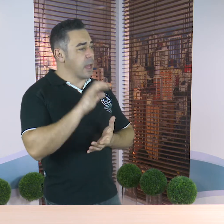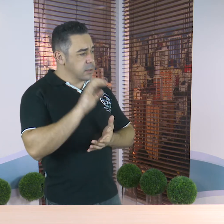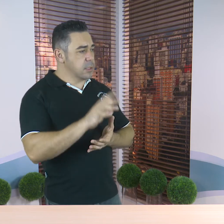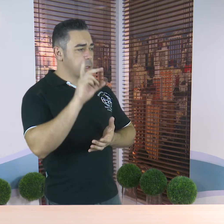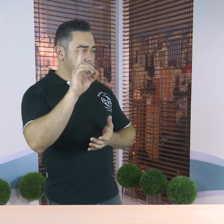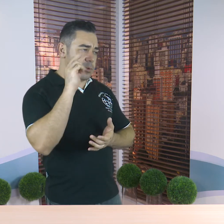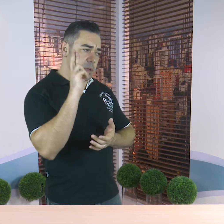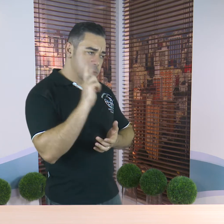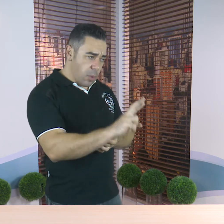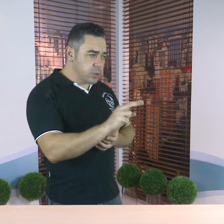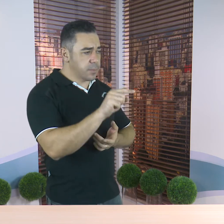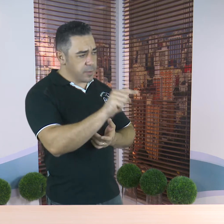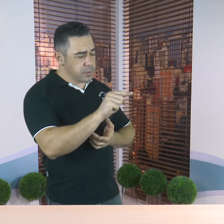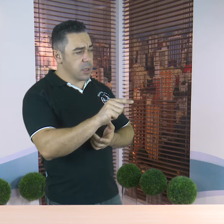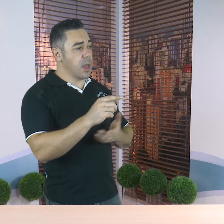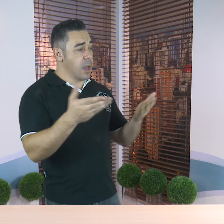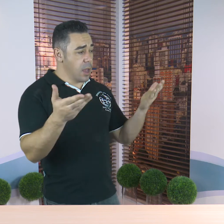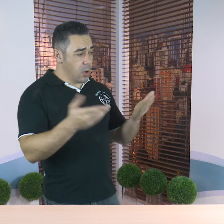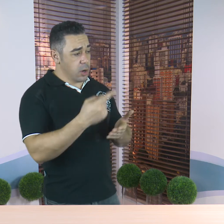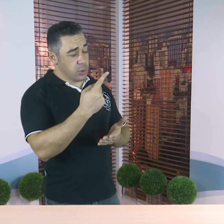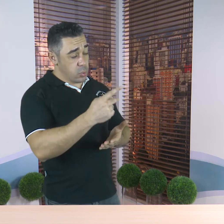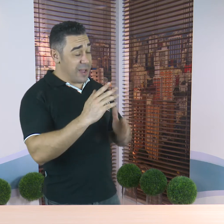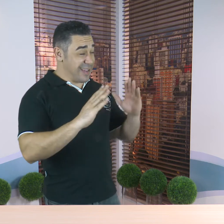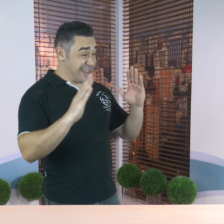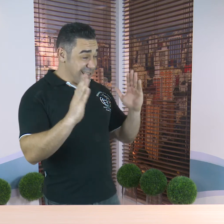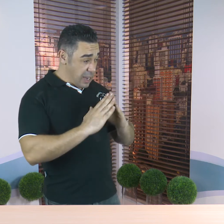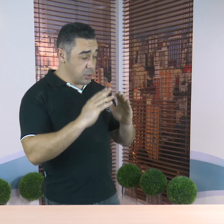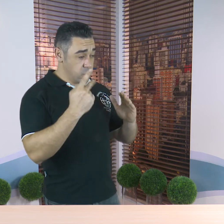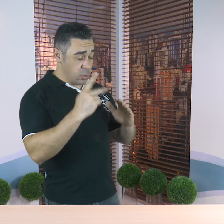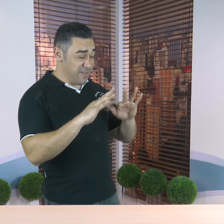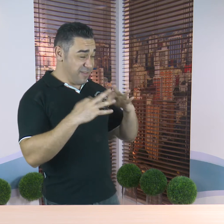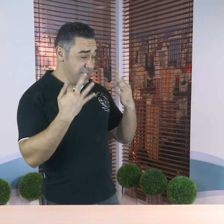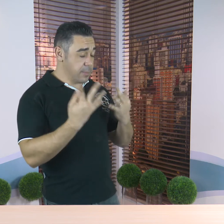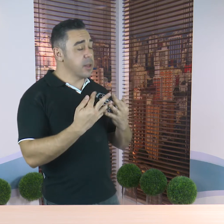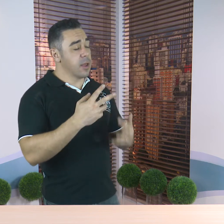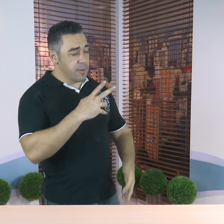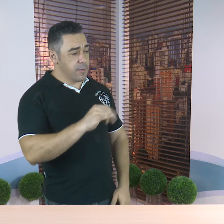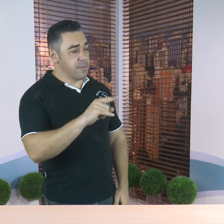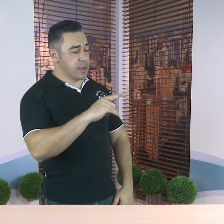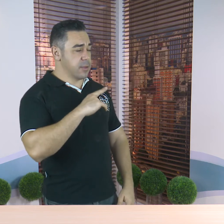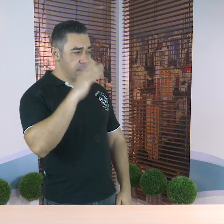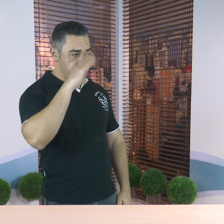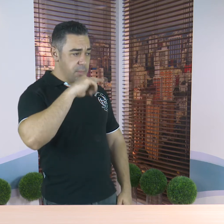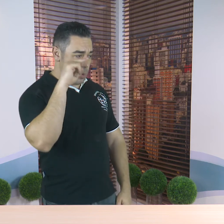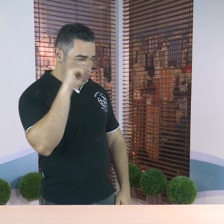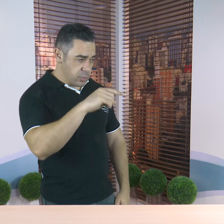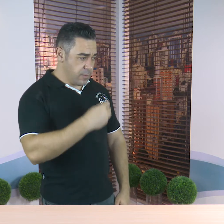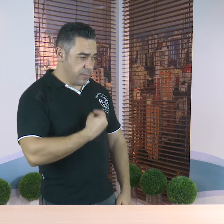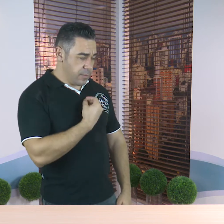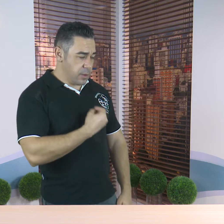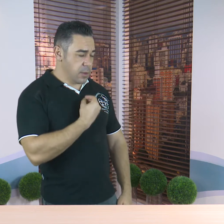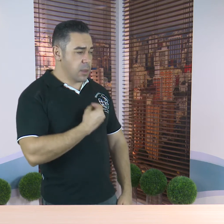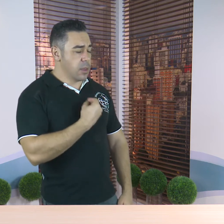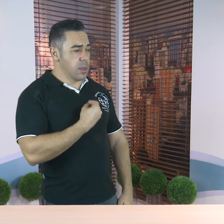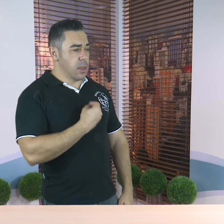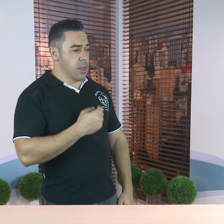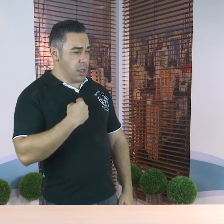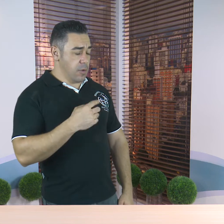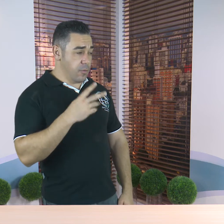Senhor: eis que da tua própria casa suscitarei o mal sobre ti, e tomarei tuas mulheres à